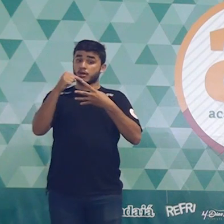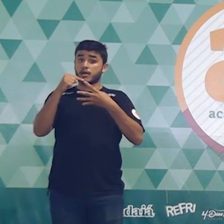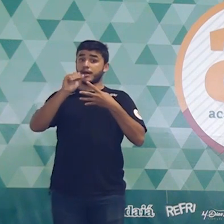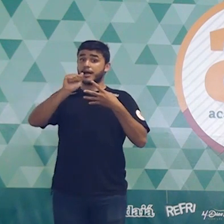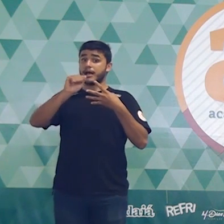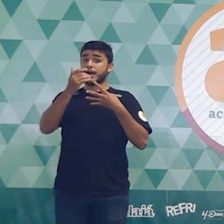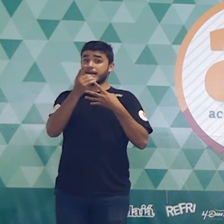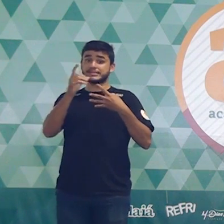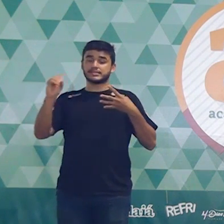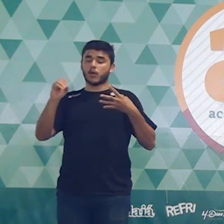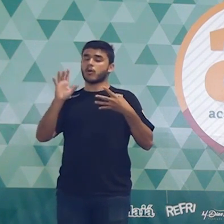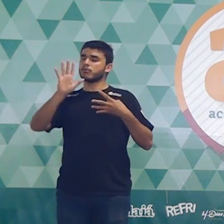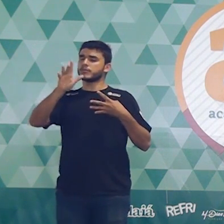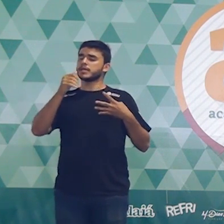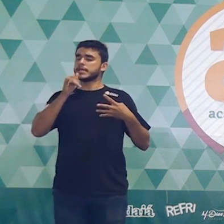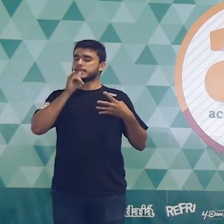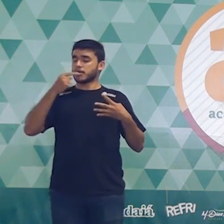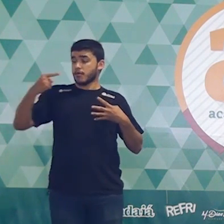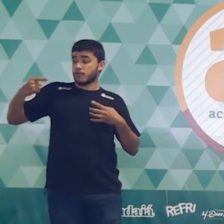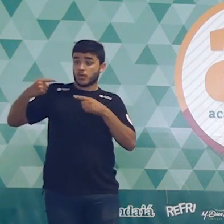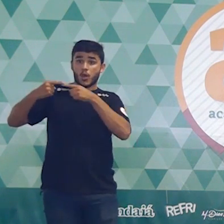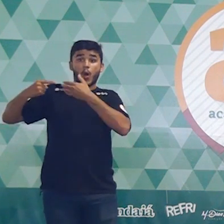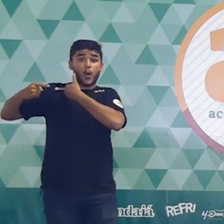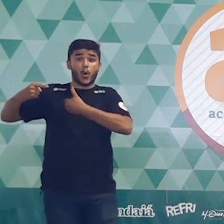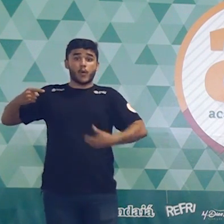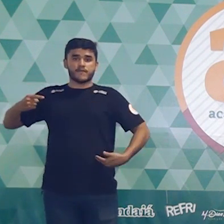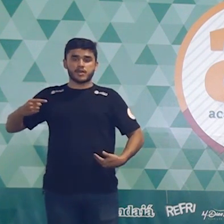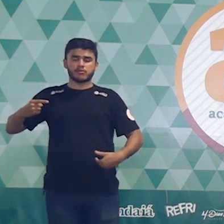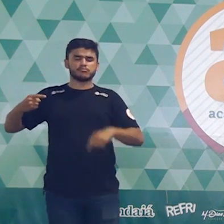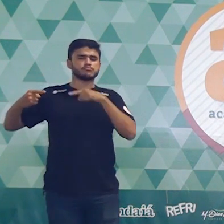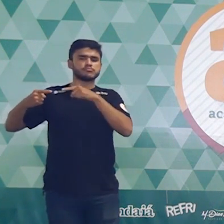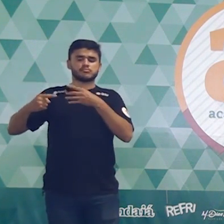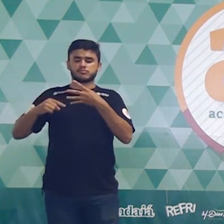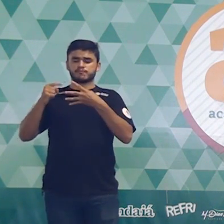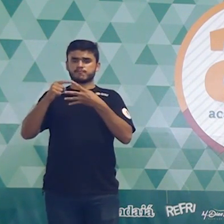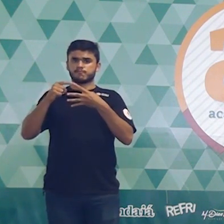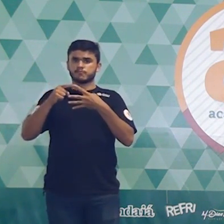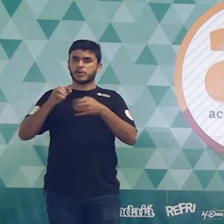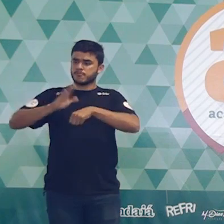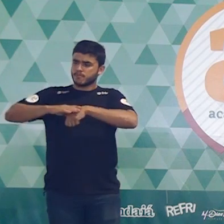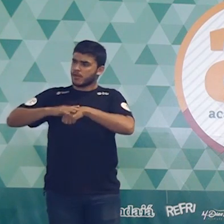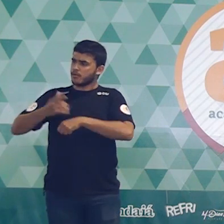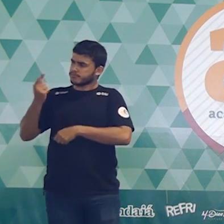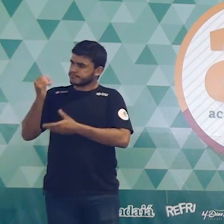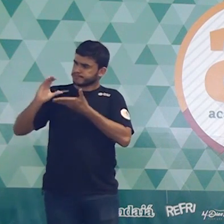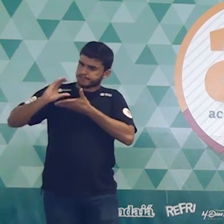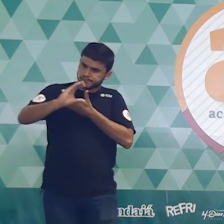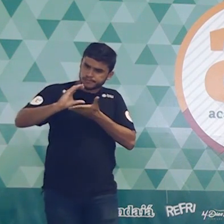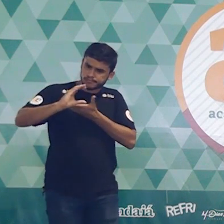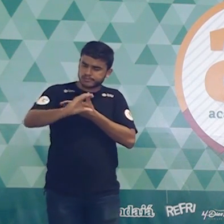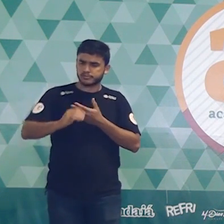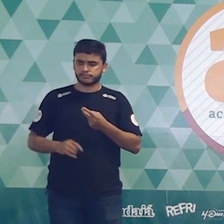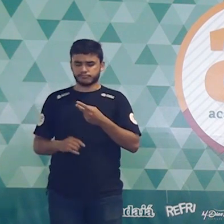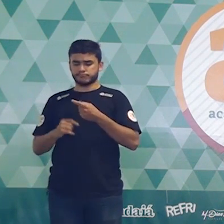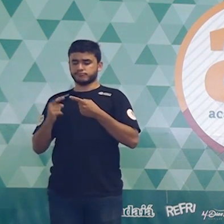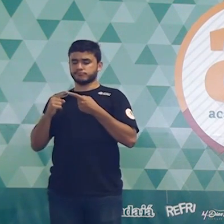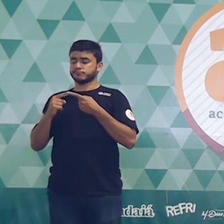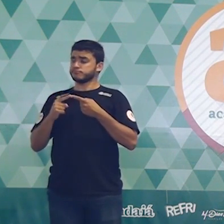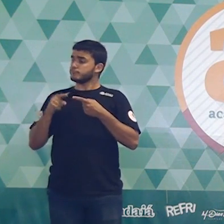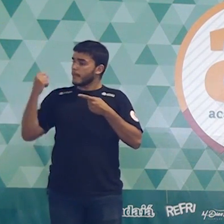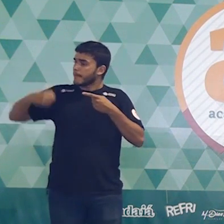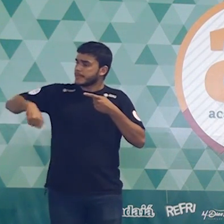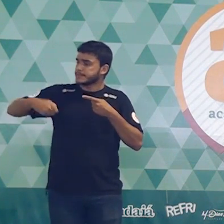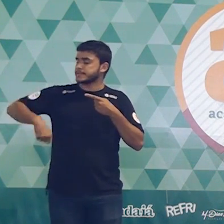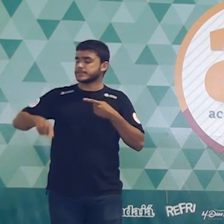nossa redação? Quando a gente fala do governo, a gente pede o que a ele? Intensificação de investimentos, campanhas de esclarecimento,